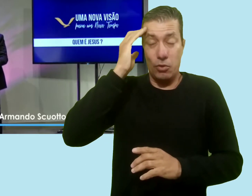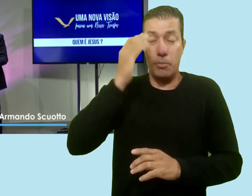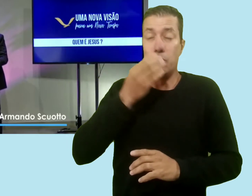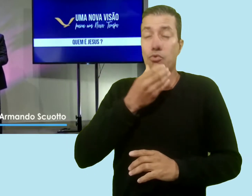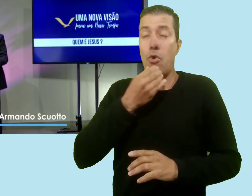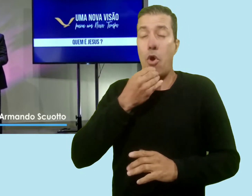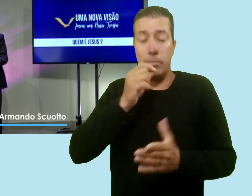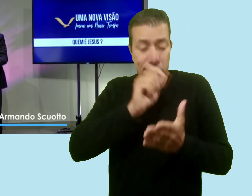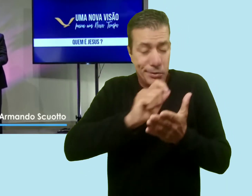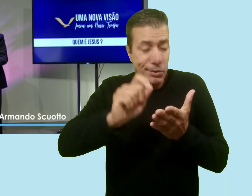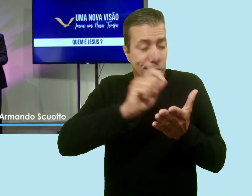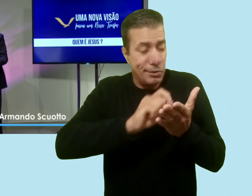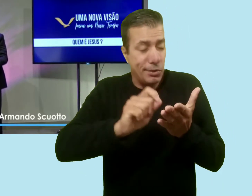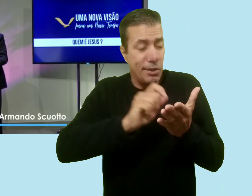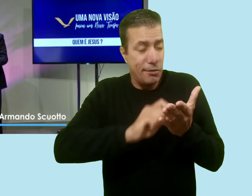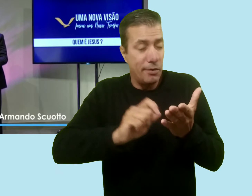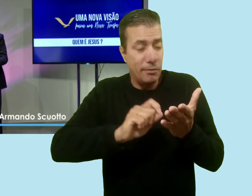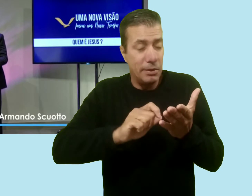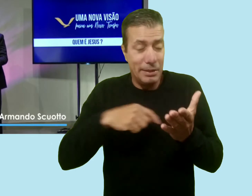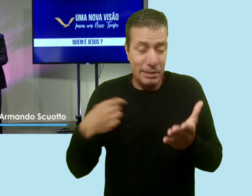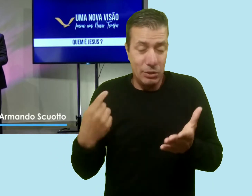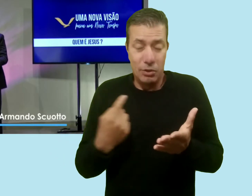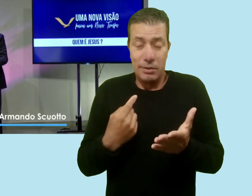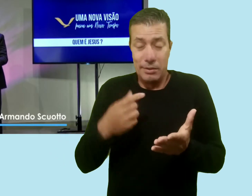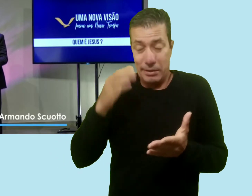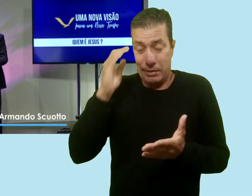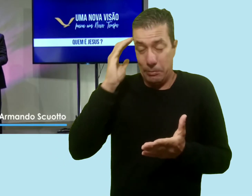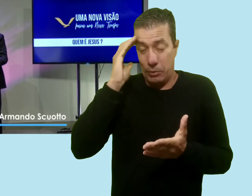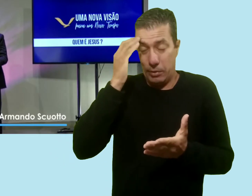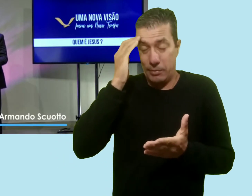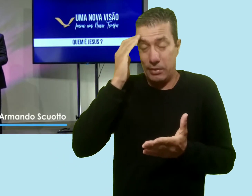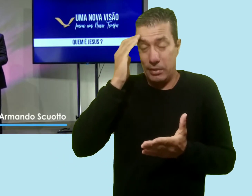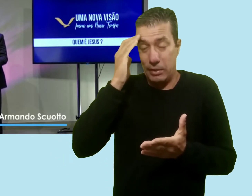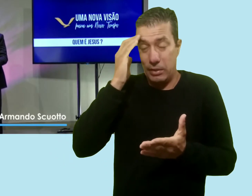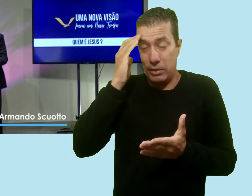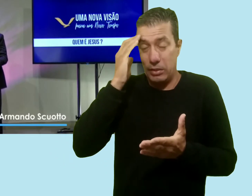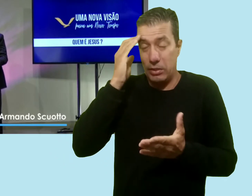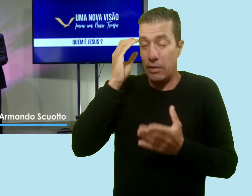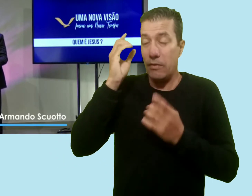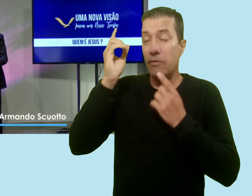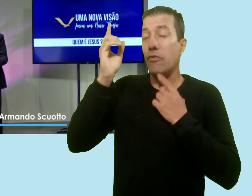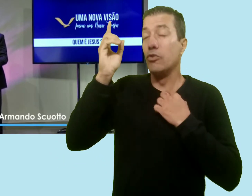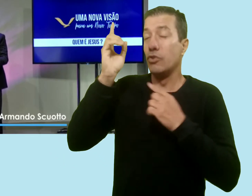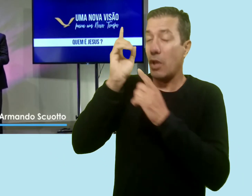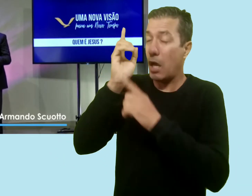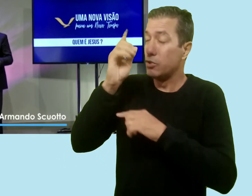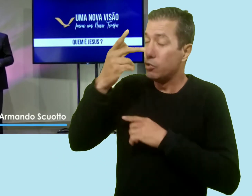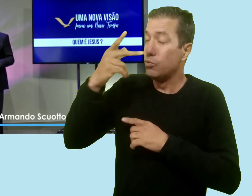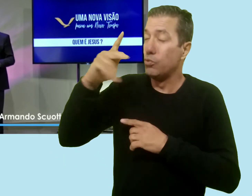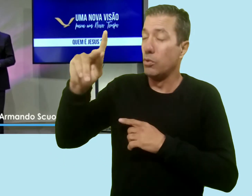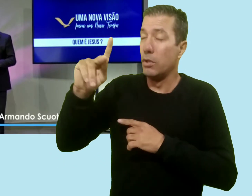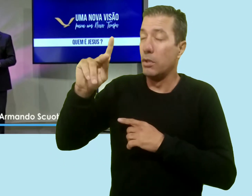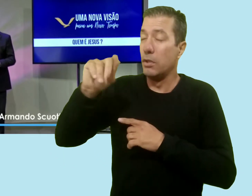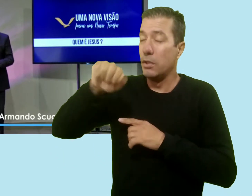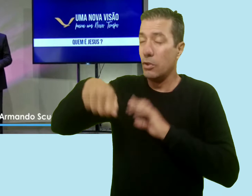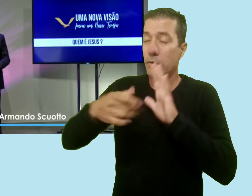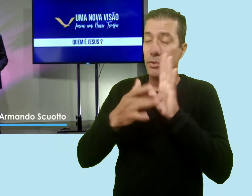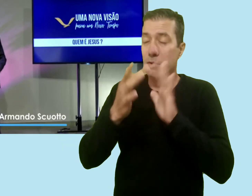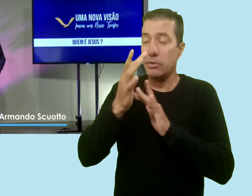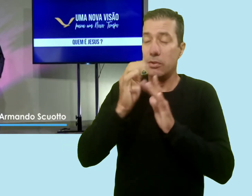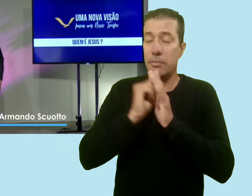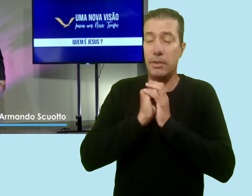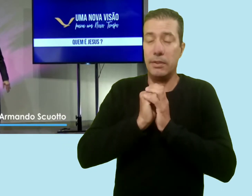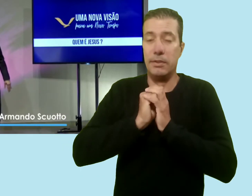escritores escreverem, seja entendido da maneira como o Senhor quer. Que a Tua palavra seja exaltada aqui, eu te peço em nome de Jesus. Amém.